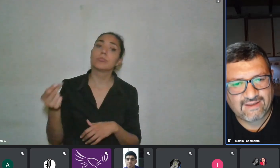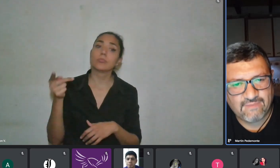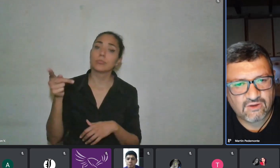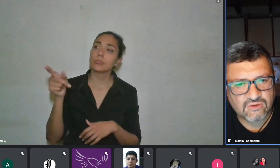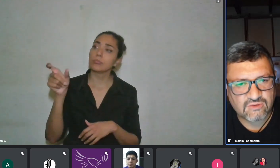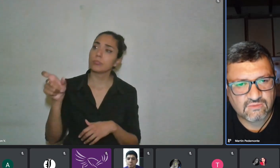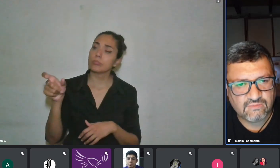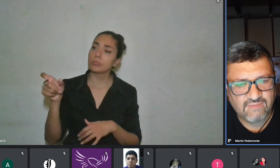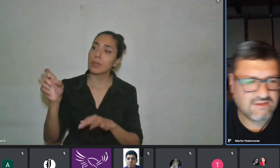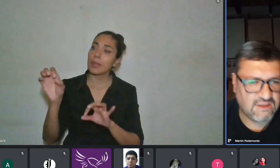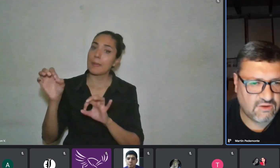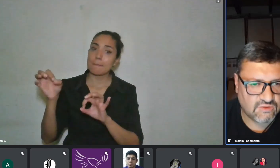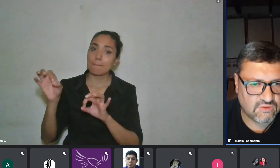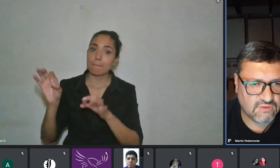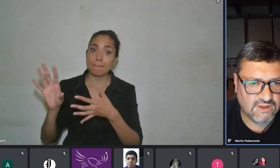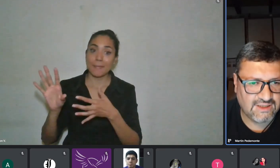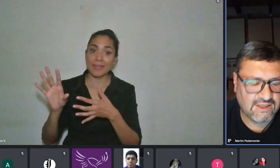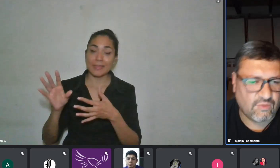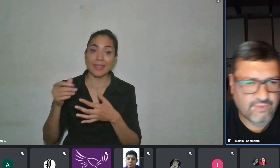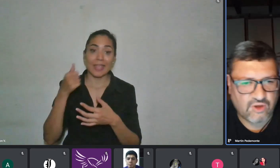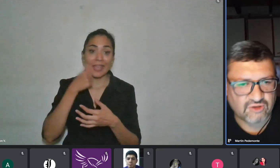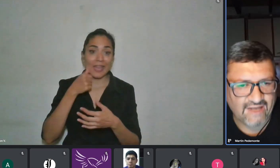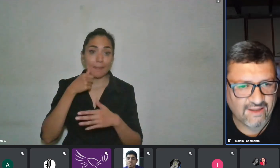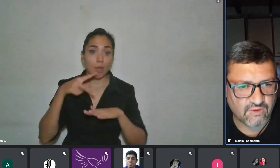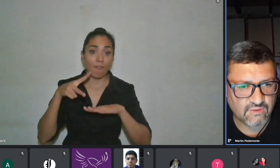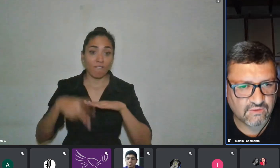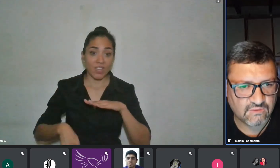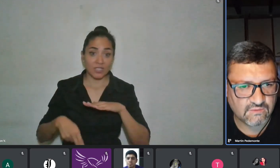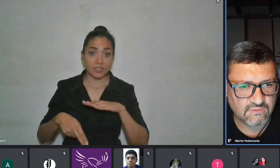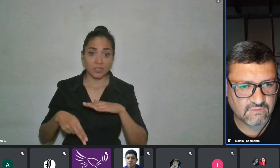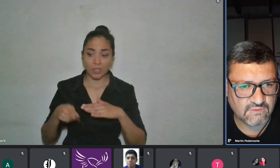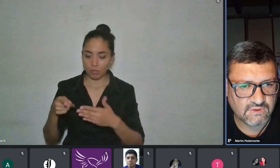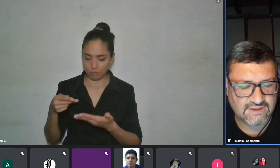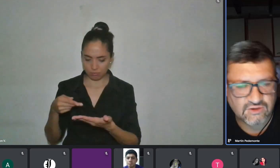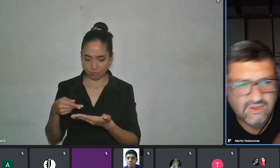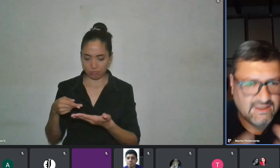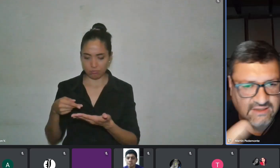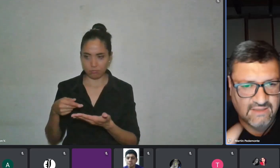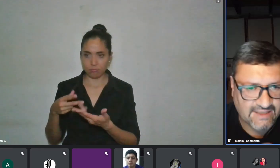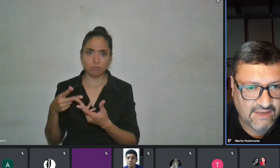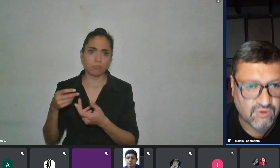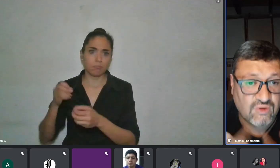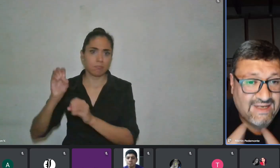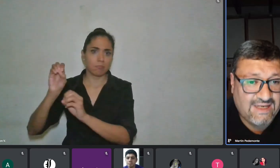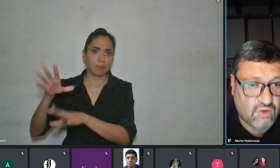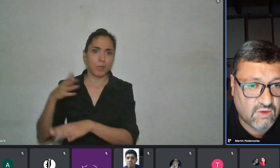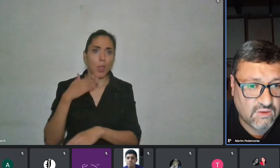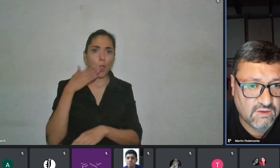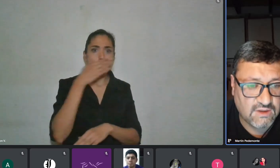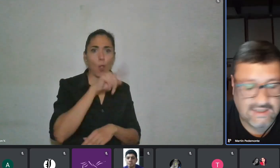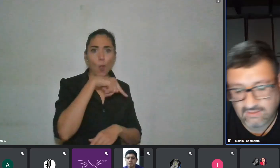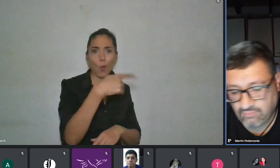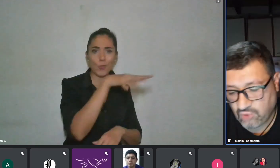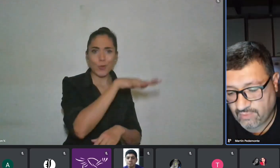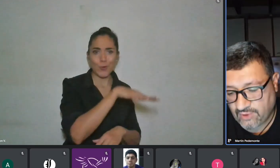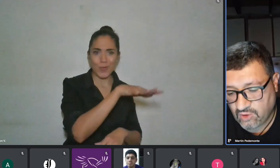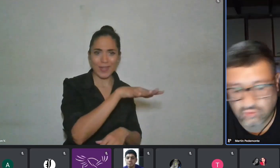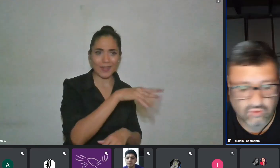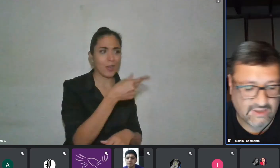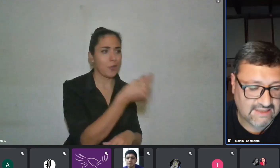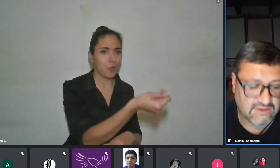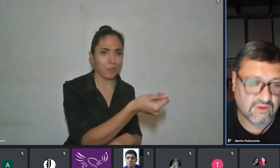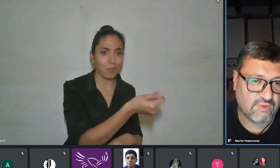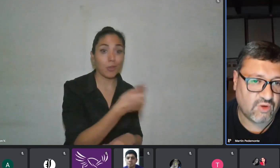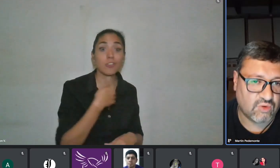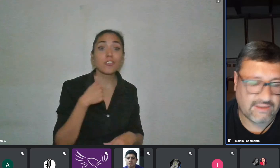vendiendo caramelos vencidos, y compro en otro lado. Esas son las leyes del mercado. Yo elijo, veo el